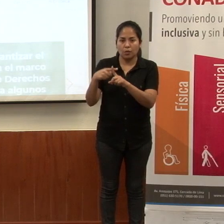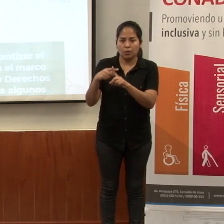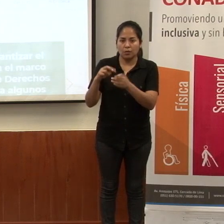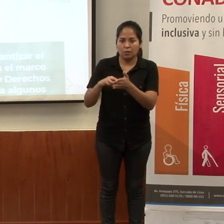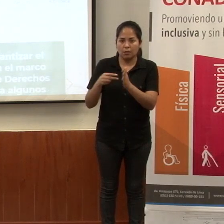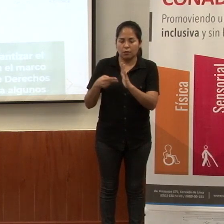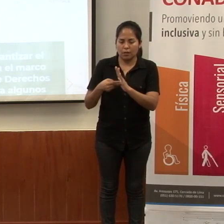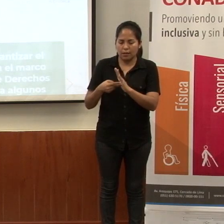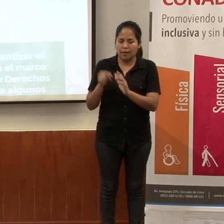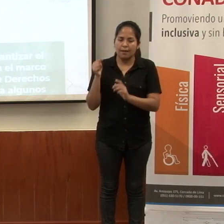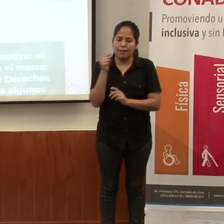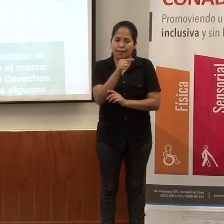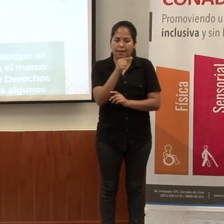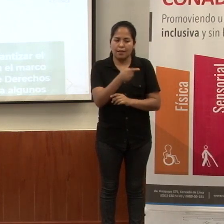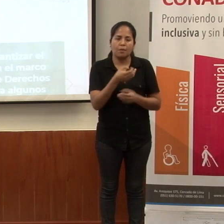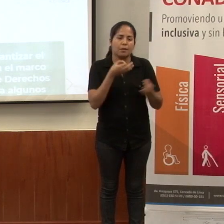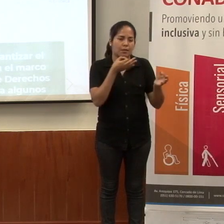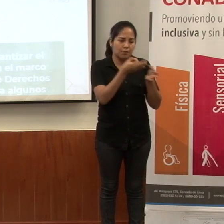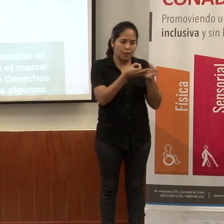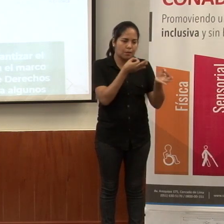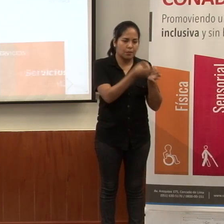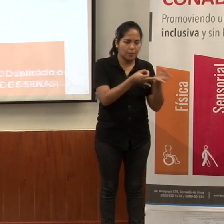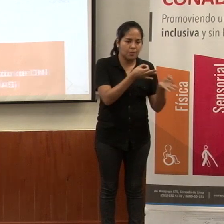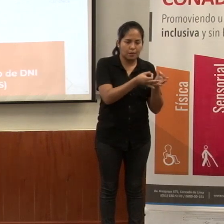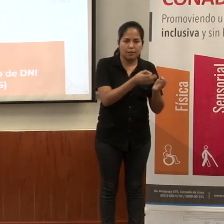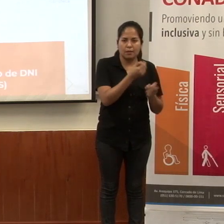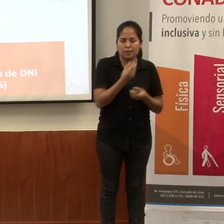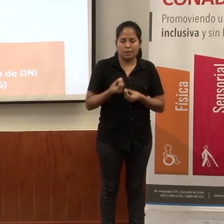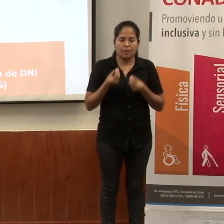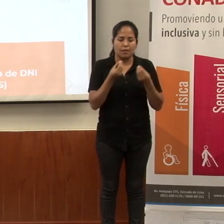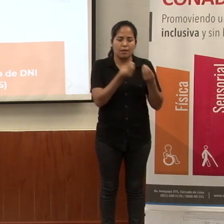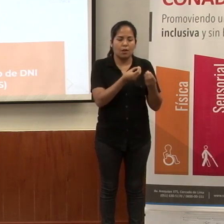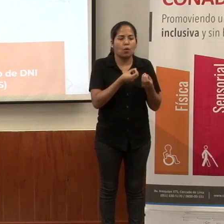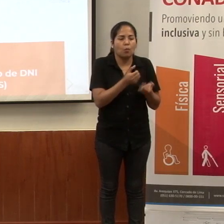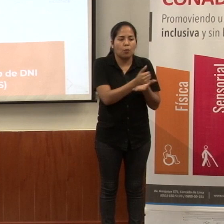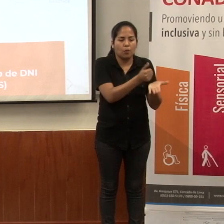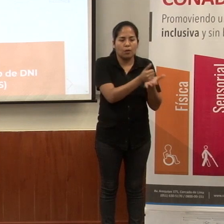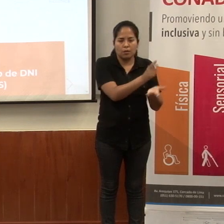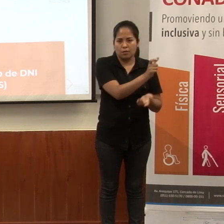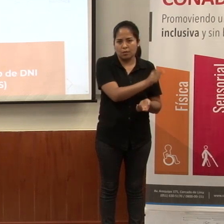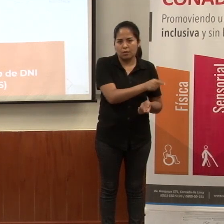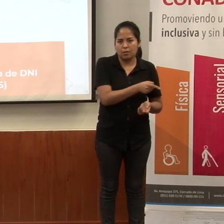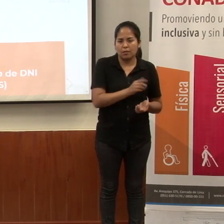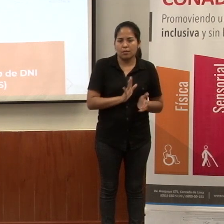ese lo van a ir a buscar para confirmar, etcétera, etcétera, y recibir su tratamiento, ¿no?